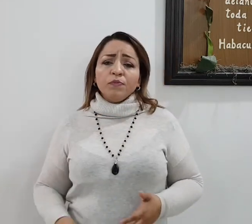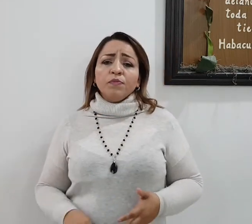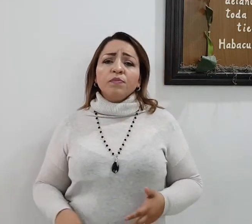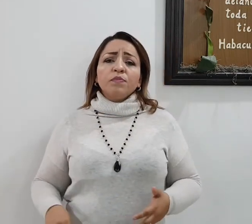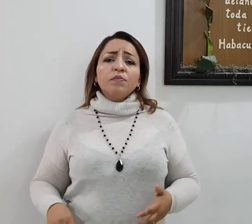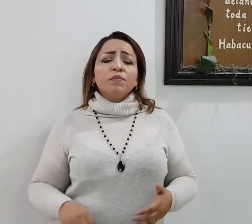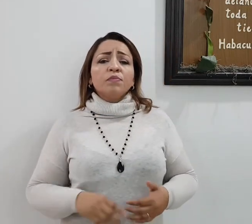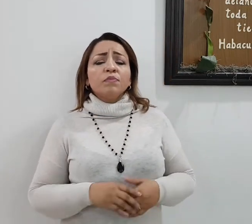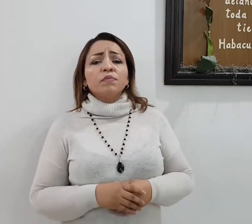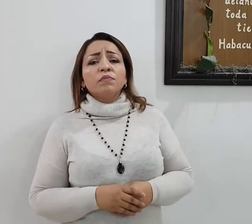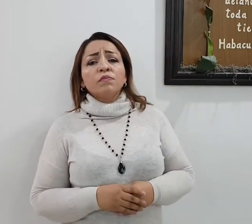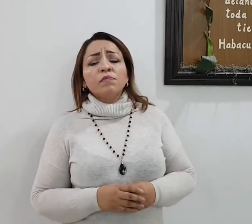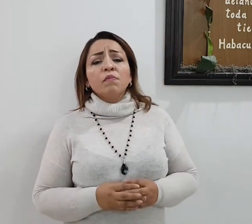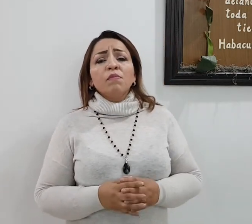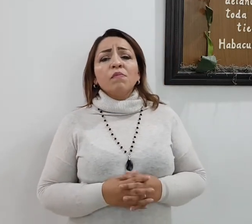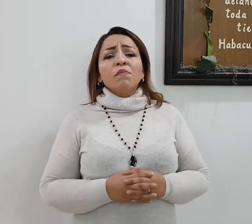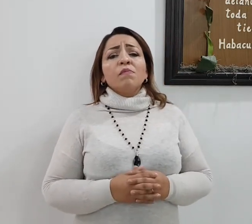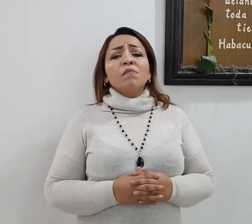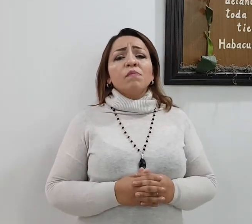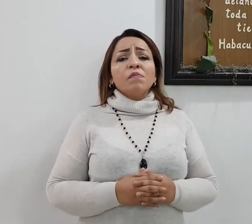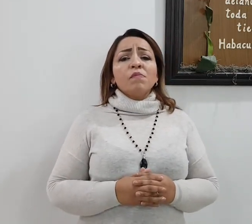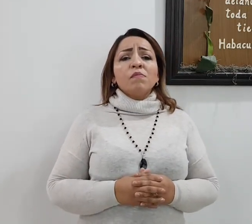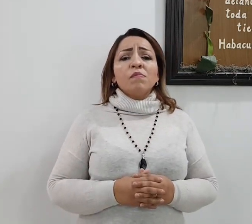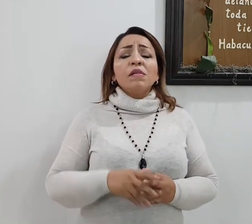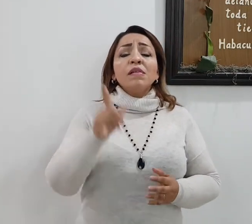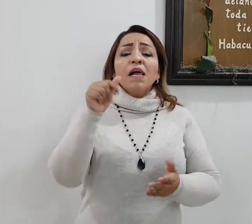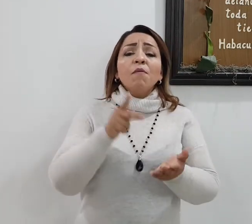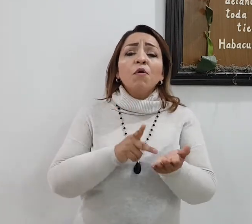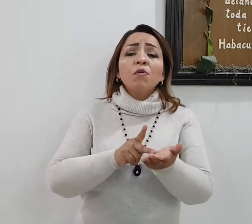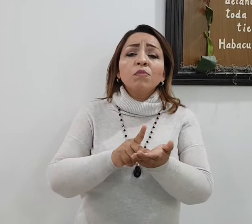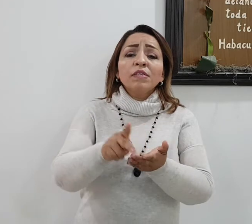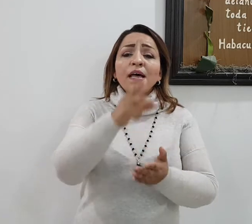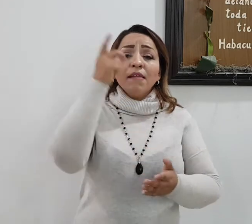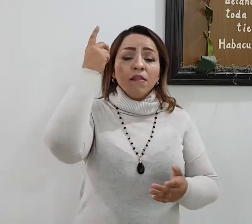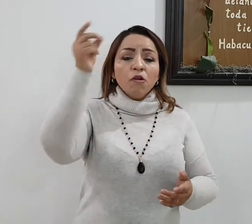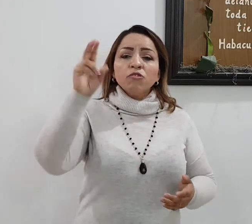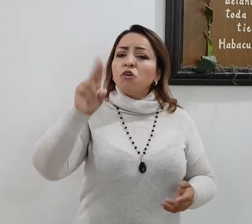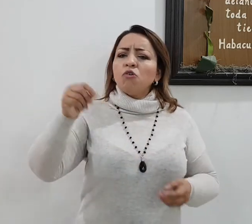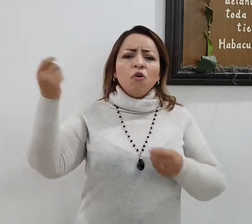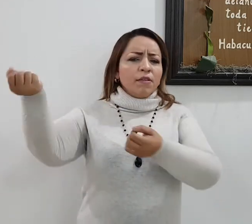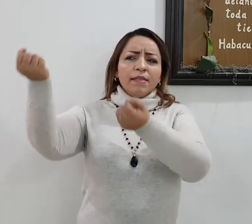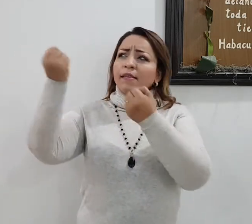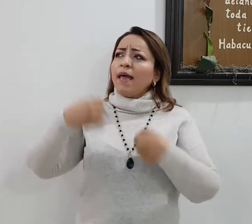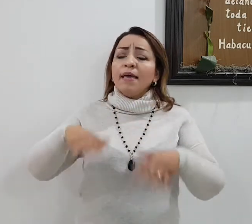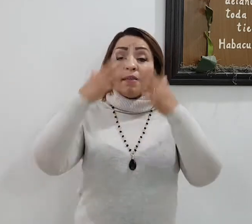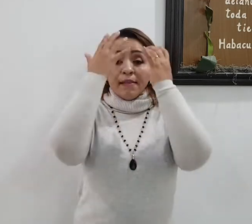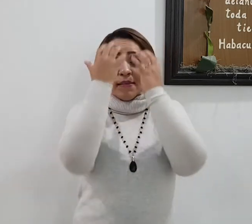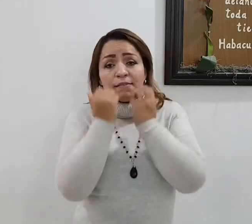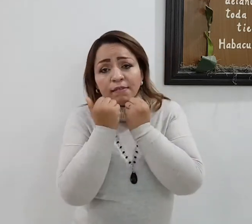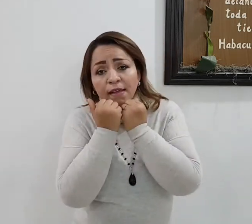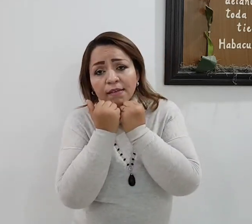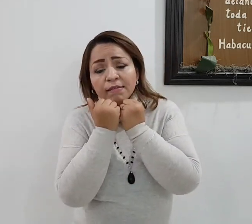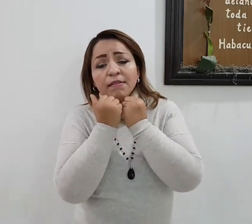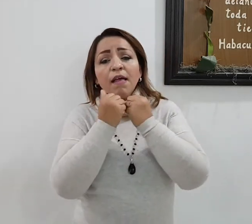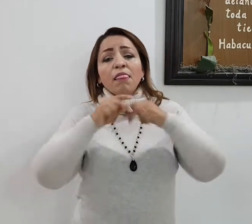no añade tristeza con ella. Hacer la voluntad de Dios, recibir la bendición de Dios, andar en la voluntad de Dios siempre